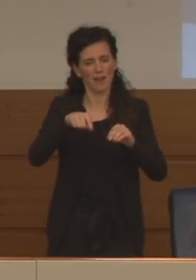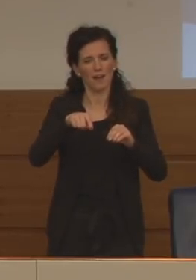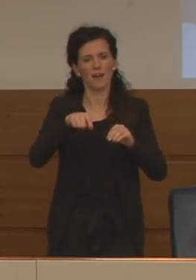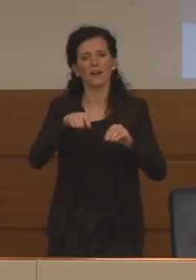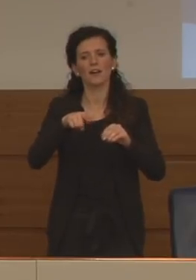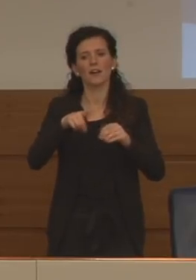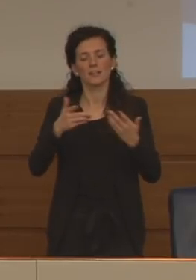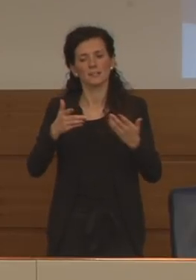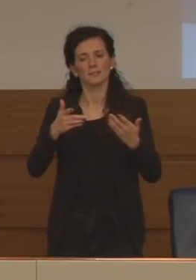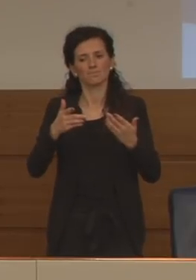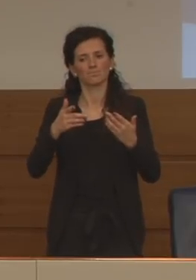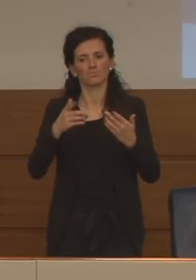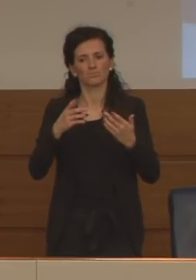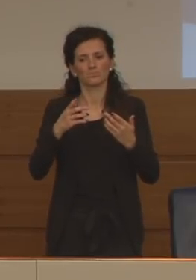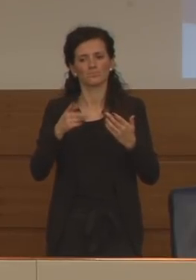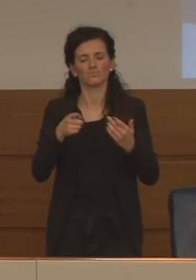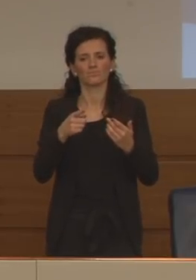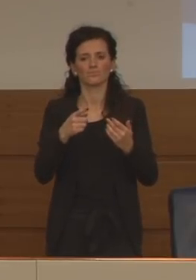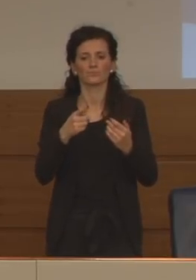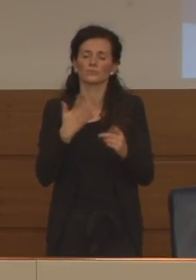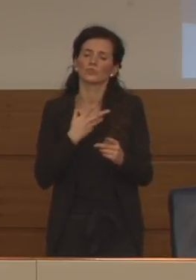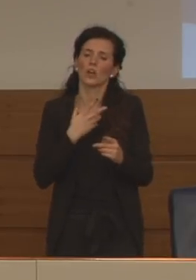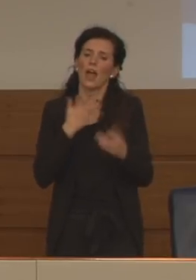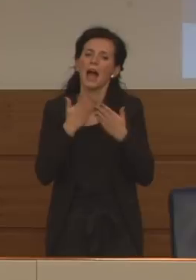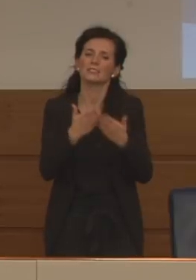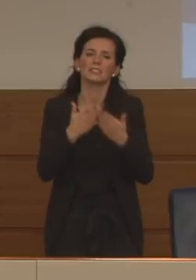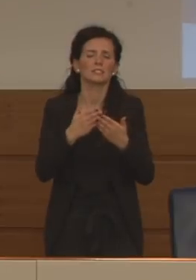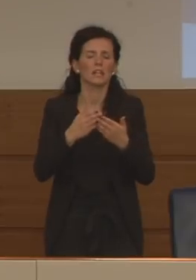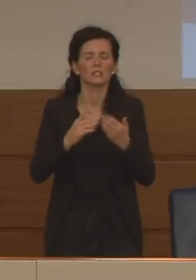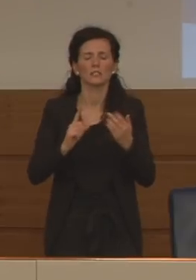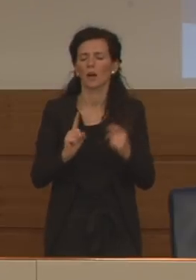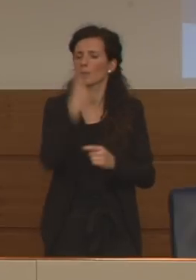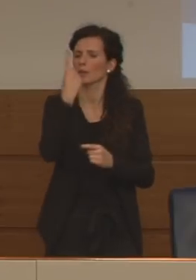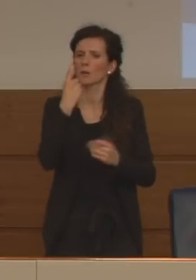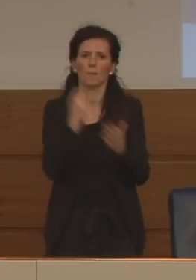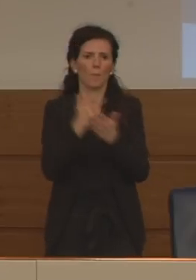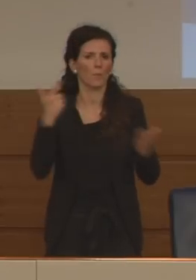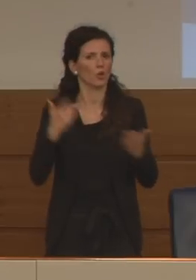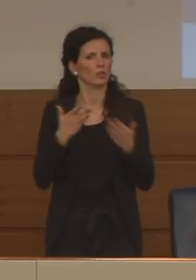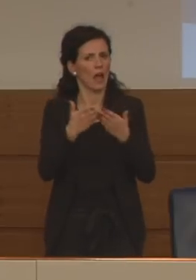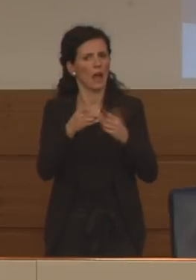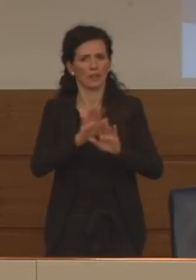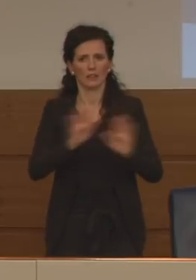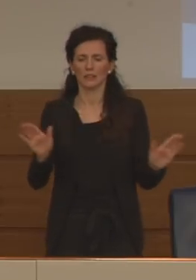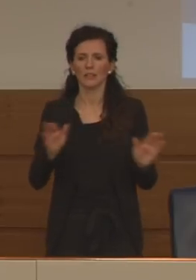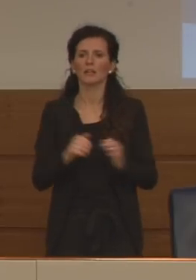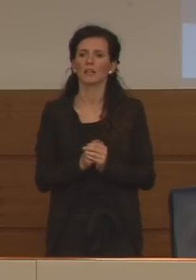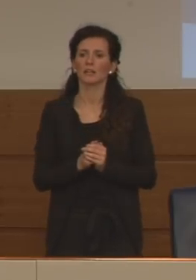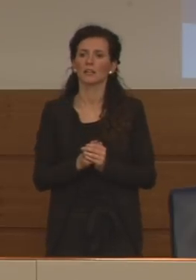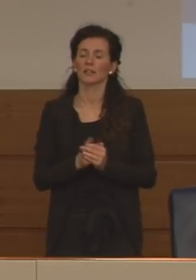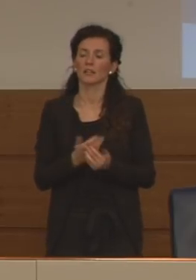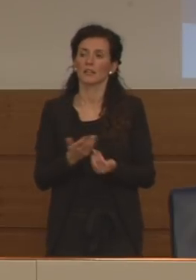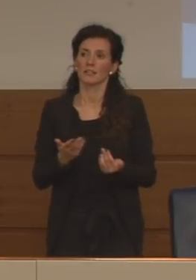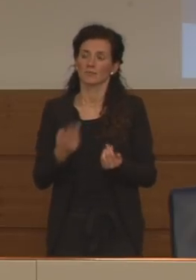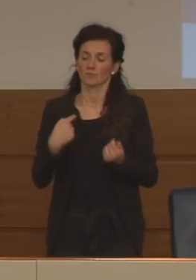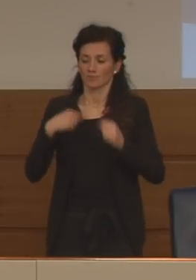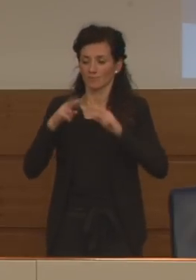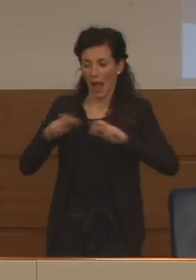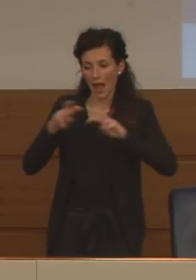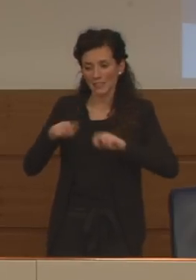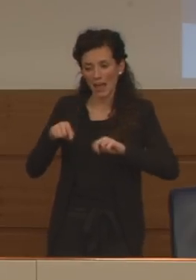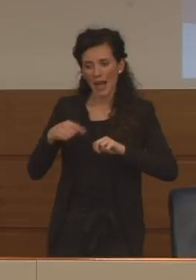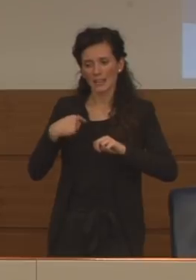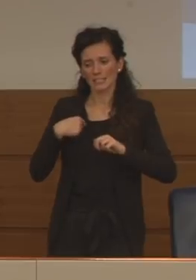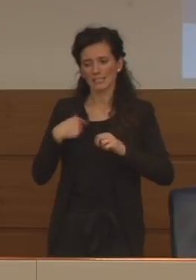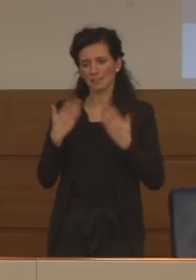di dare assistenza come prioritaria certamente l'analisi che si può fare credo però sia molto